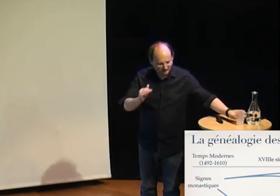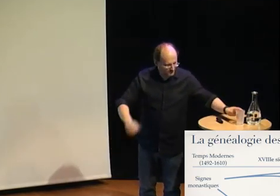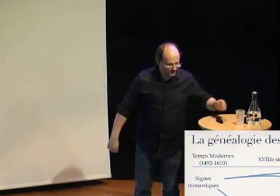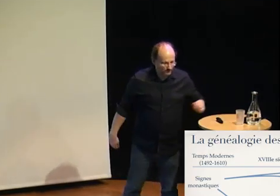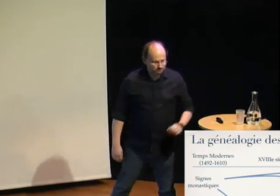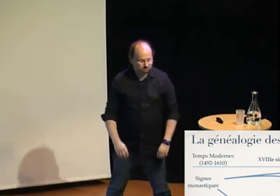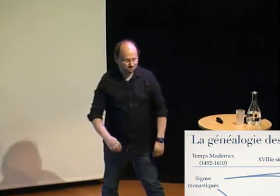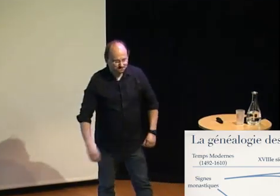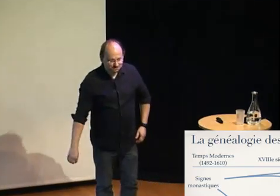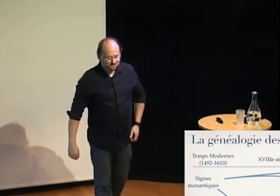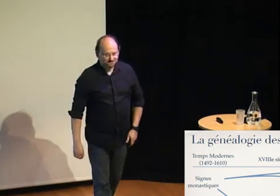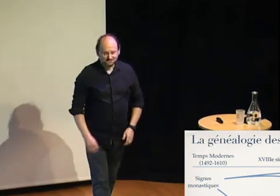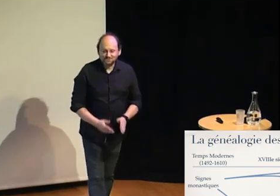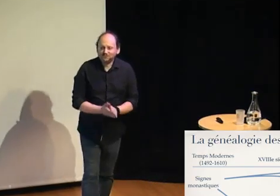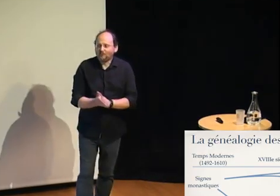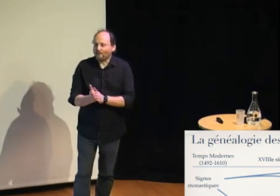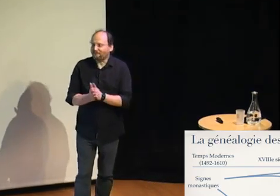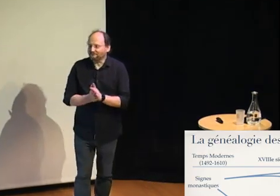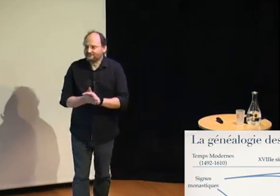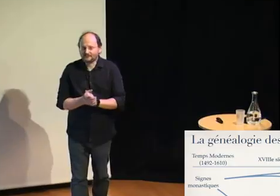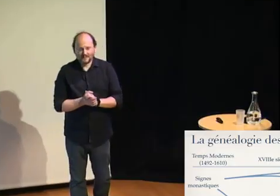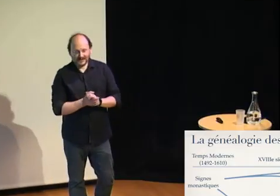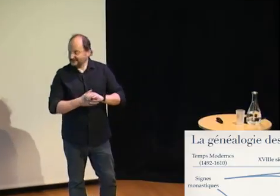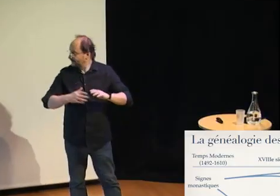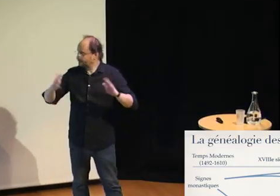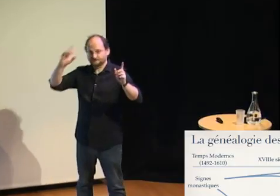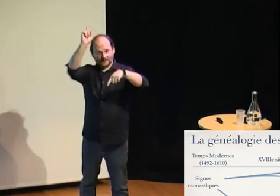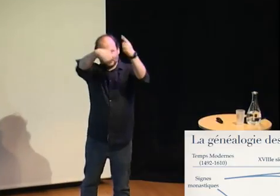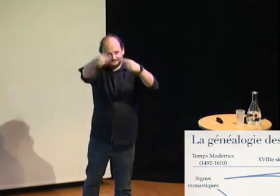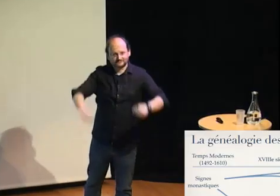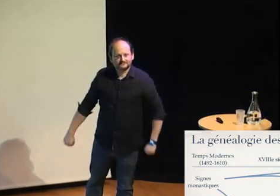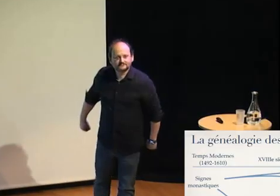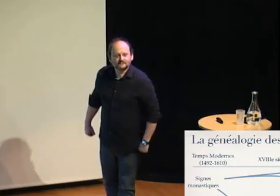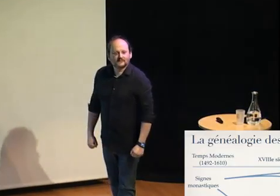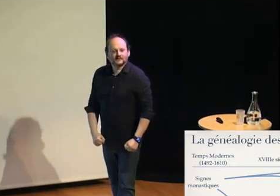Je ne parle pas, mais ça me donne soif quand même de m'exprimer en langue des signes. Image suivante.